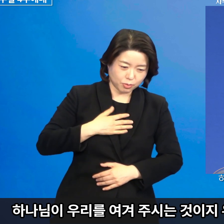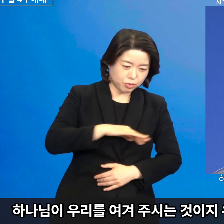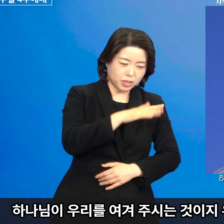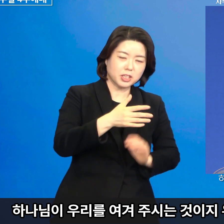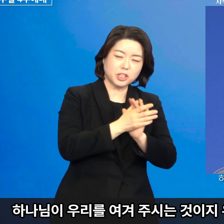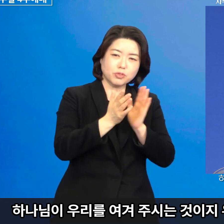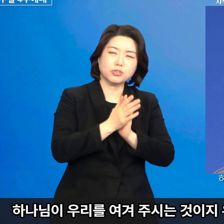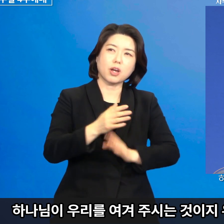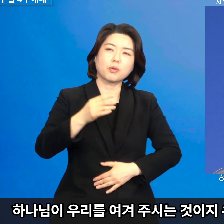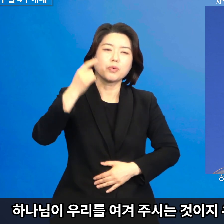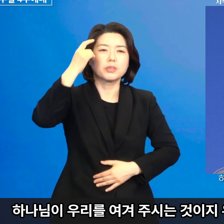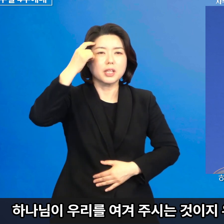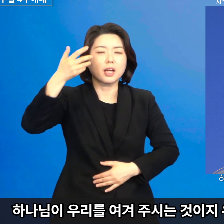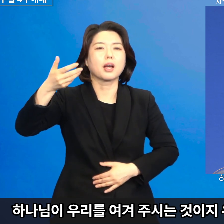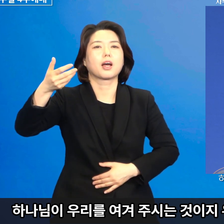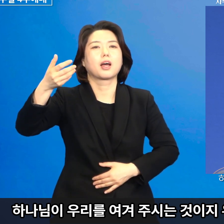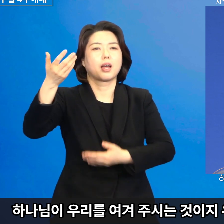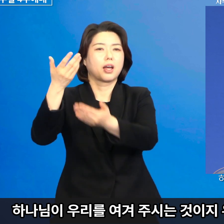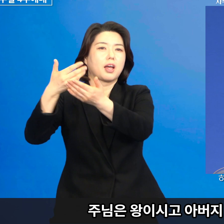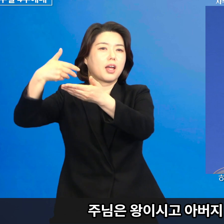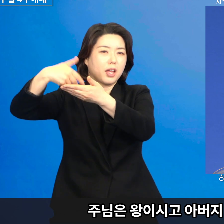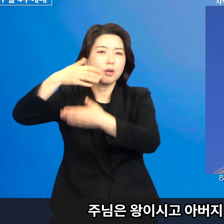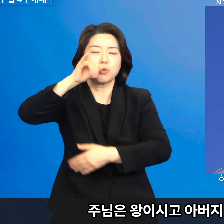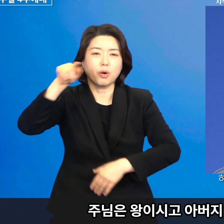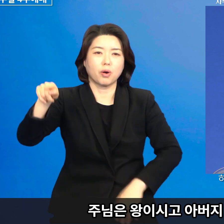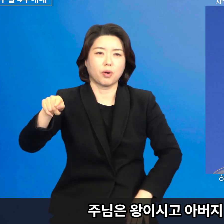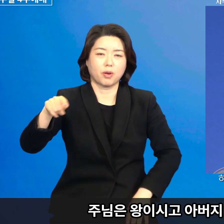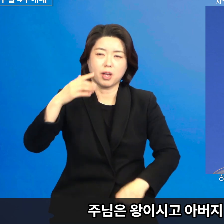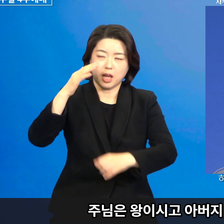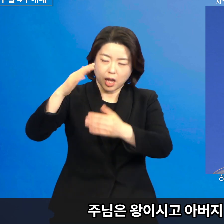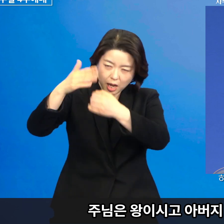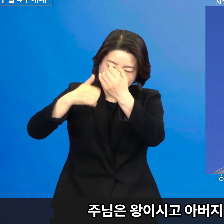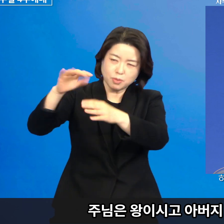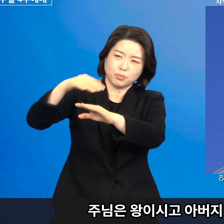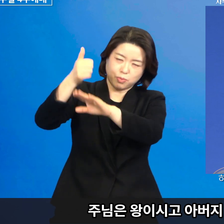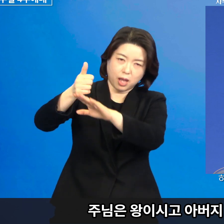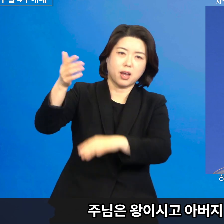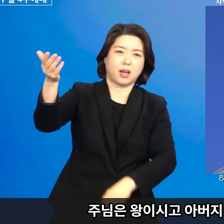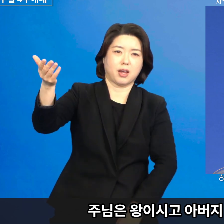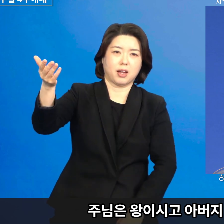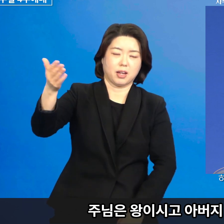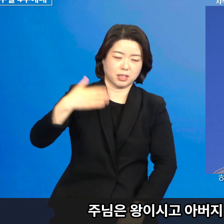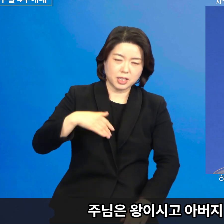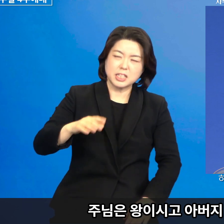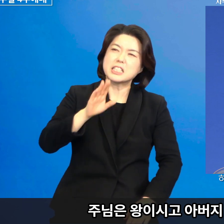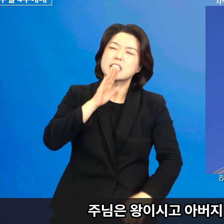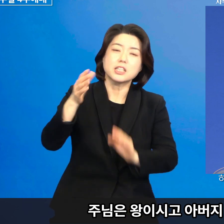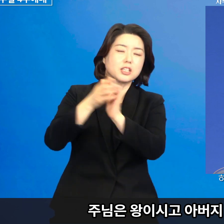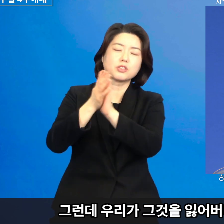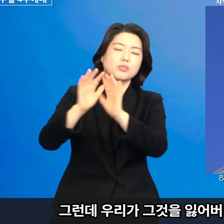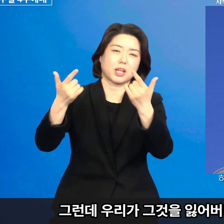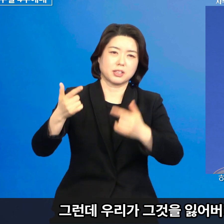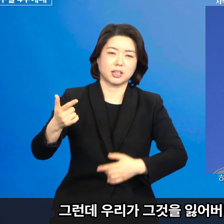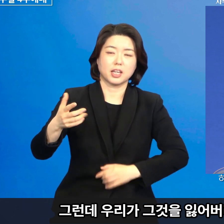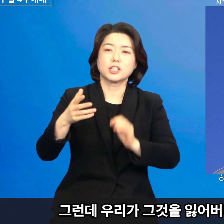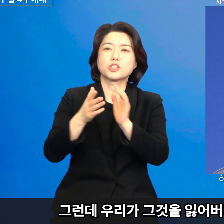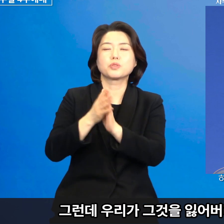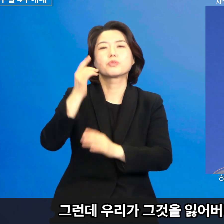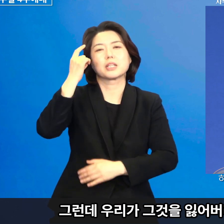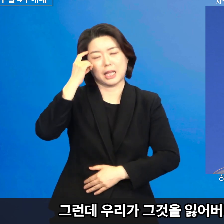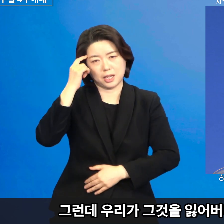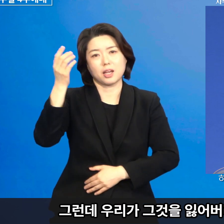것이지 우리에게 하나님이 친구가 아니에요. 주님 왕이시고 아버지, 우리 하나님이 되십니다. 그런데 우리가